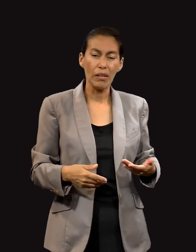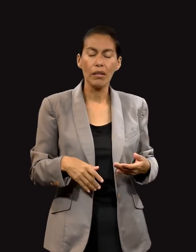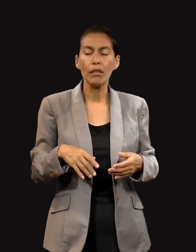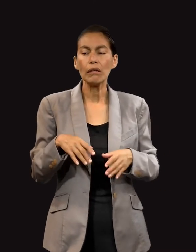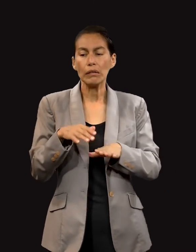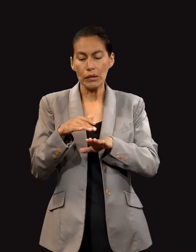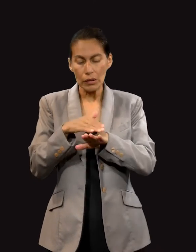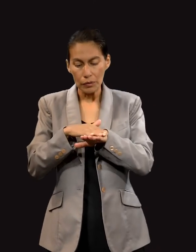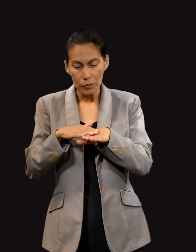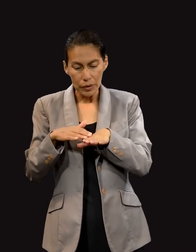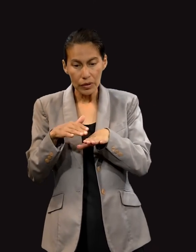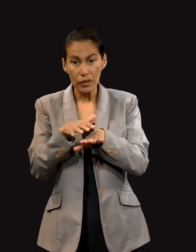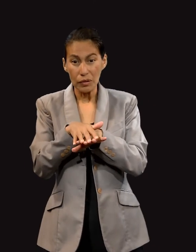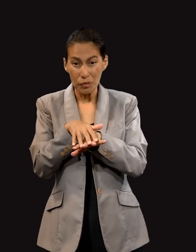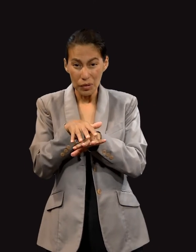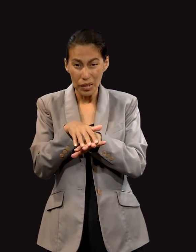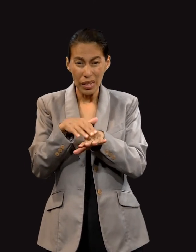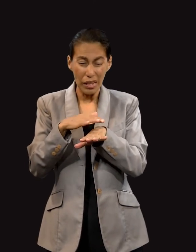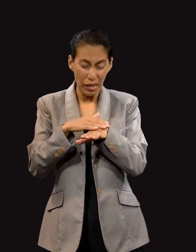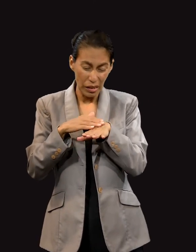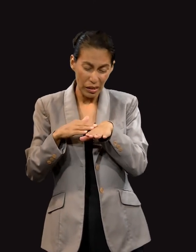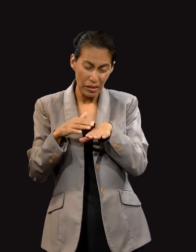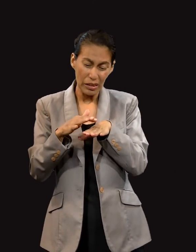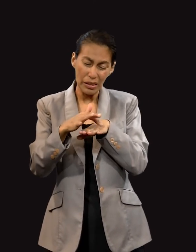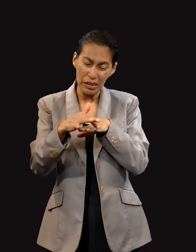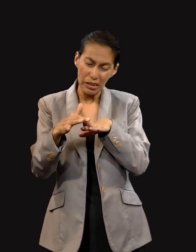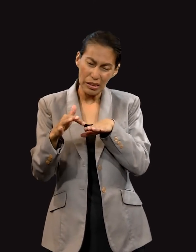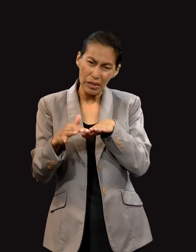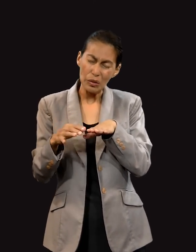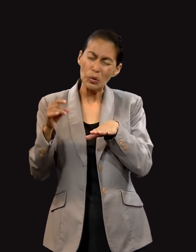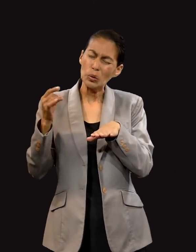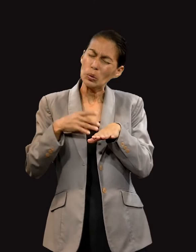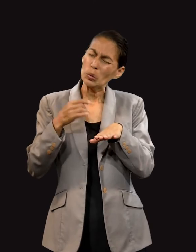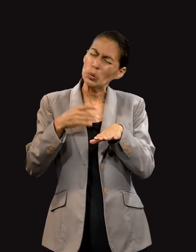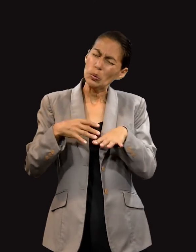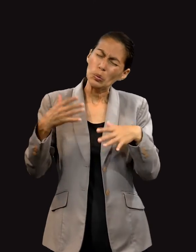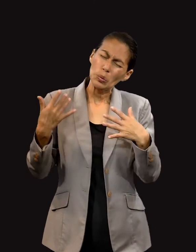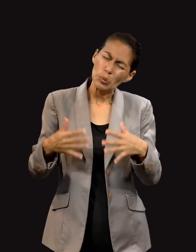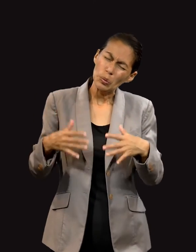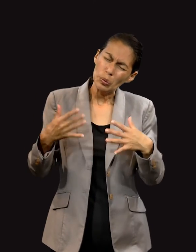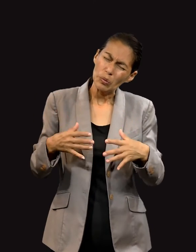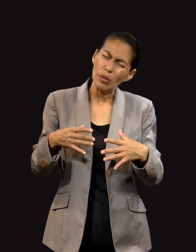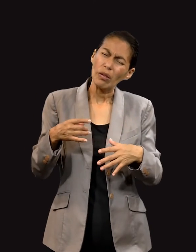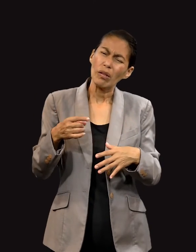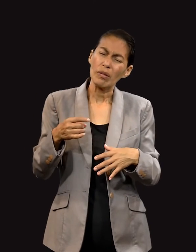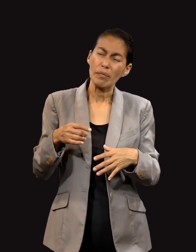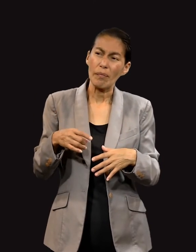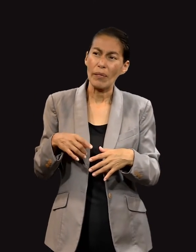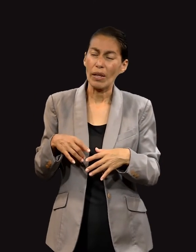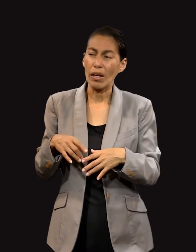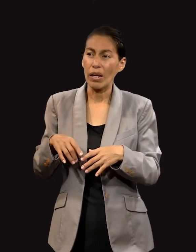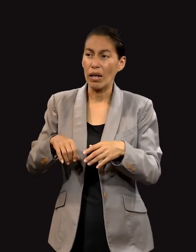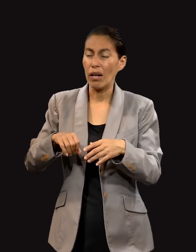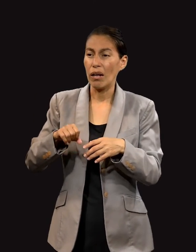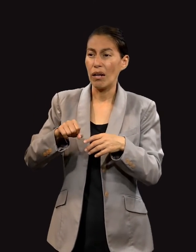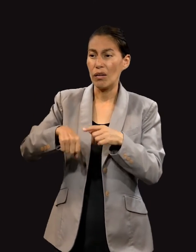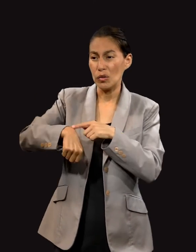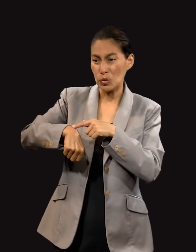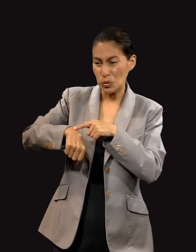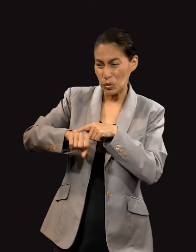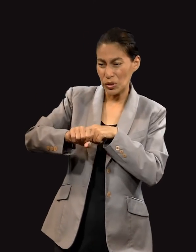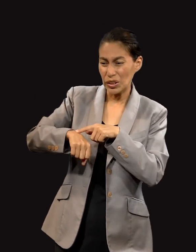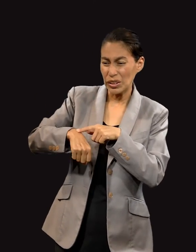Pues traigo dolor todavía, todavía ando molesta. Desde el empeine, los pies, los dedos, me duele mucho.